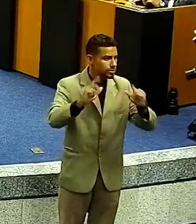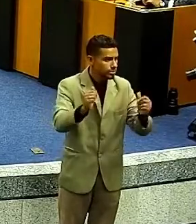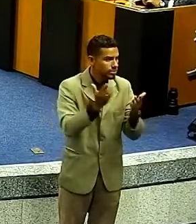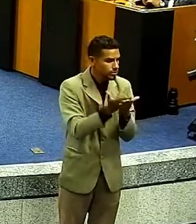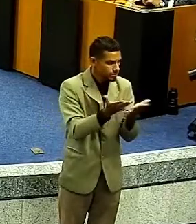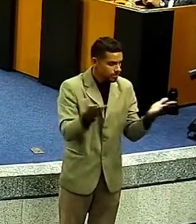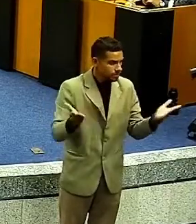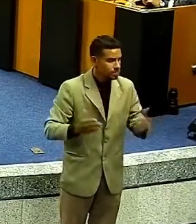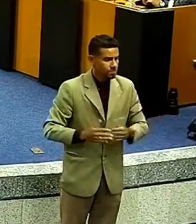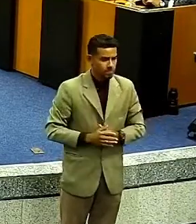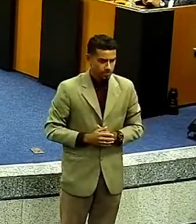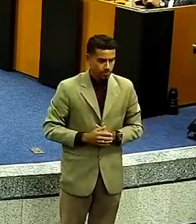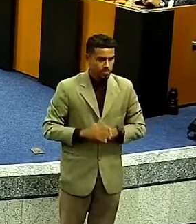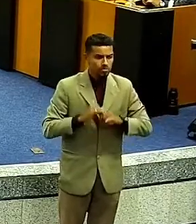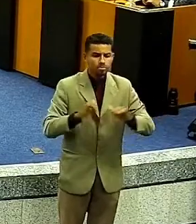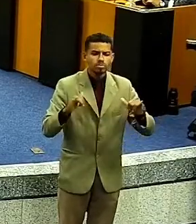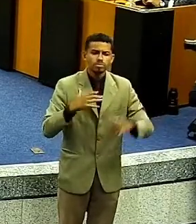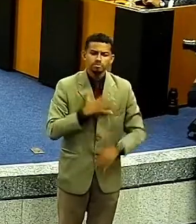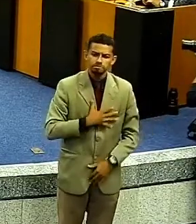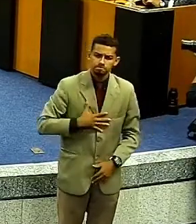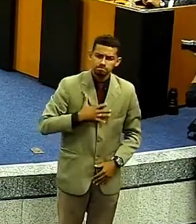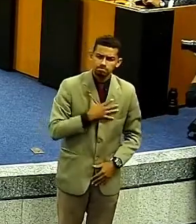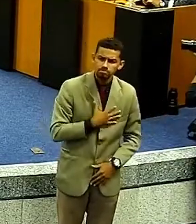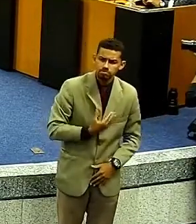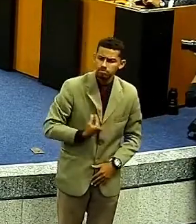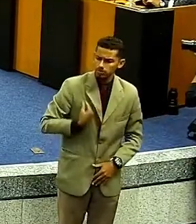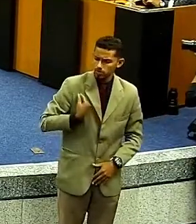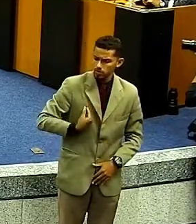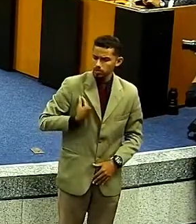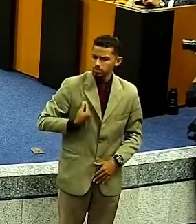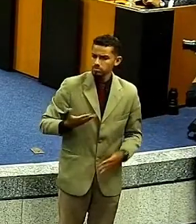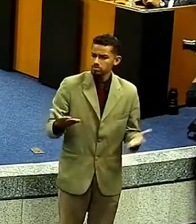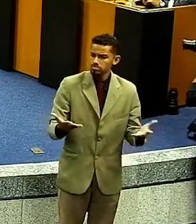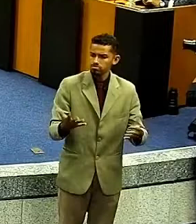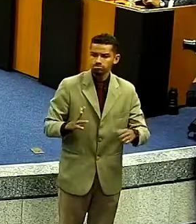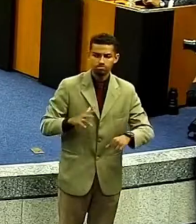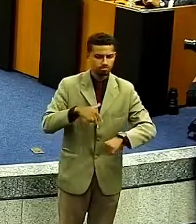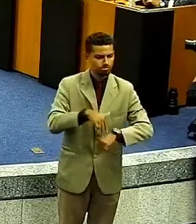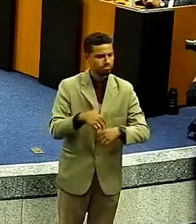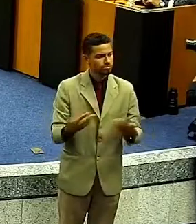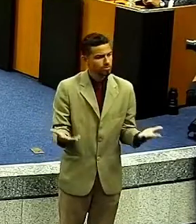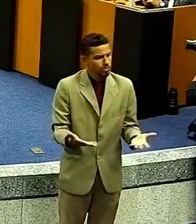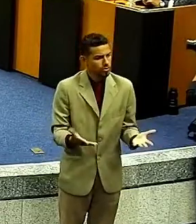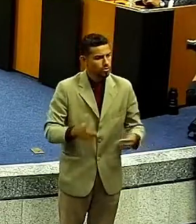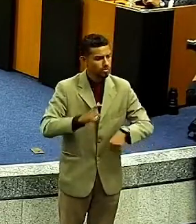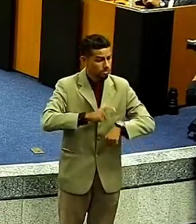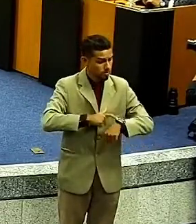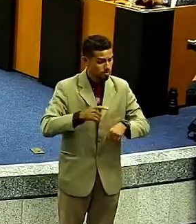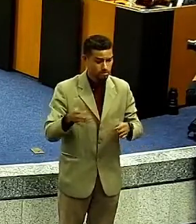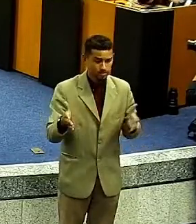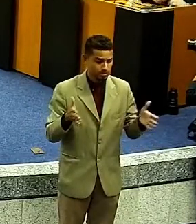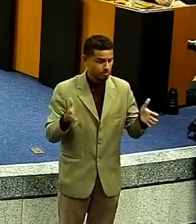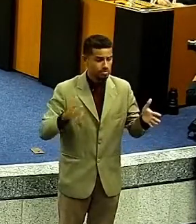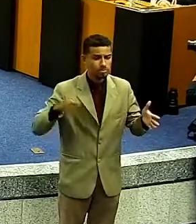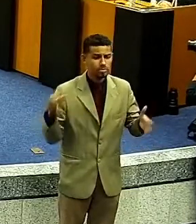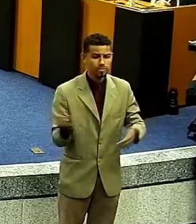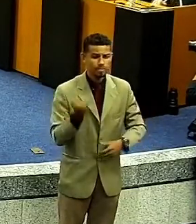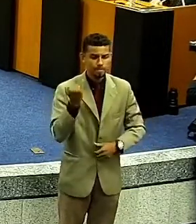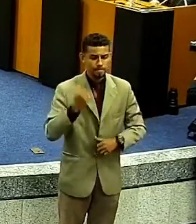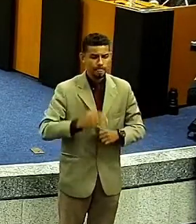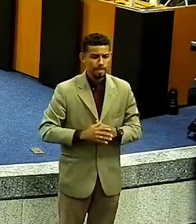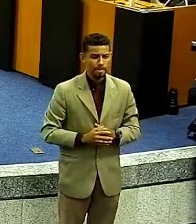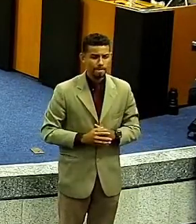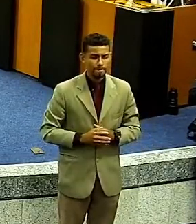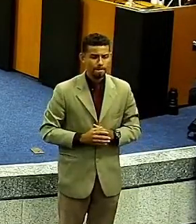todos dizer da minha satisfação de poder estar vivendo esse momento